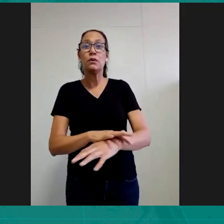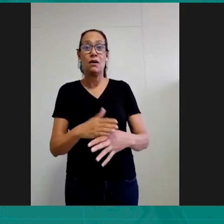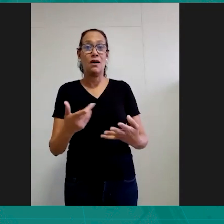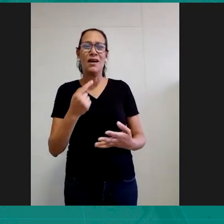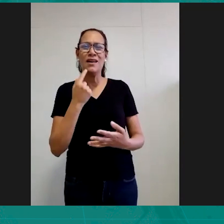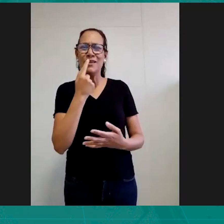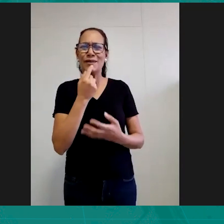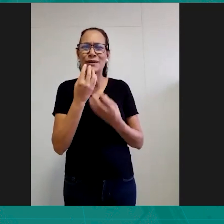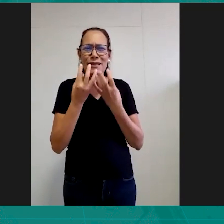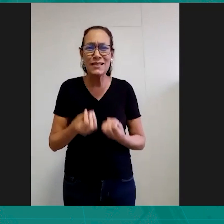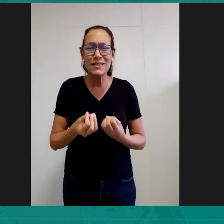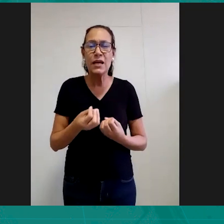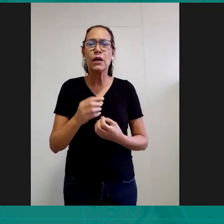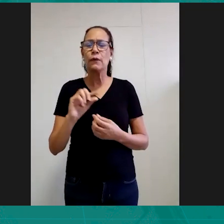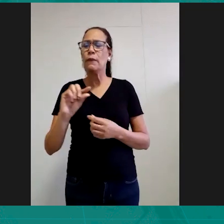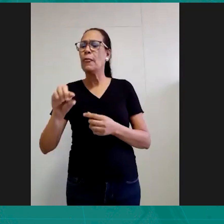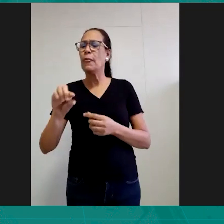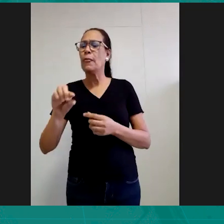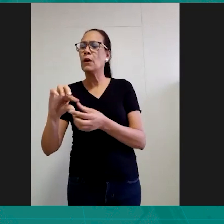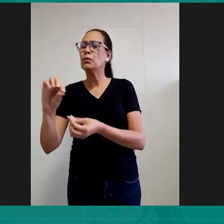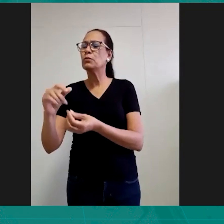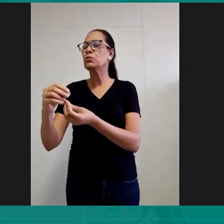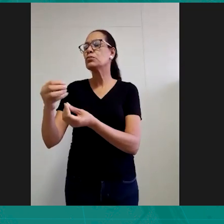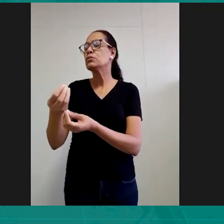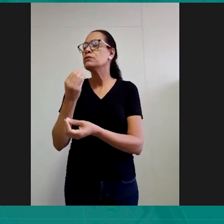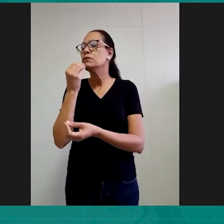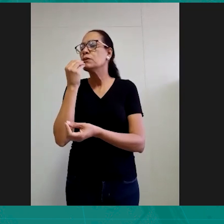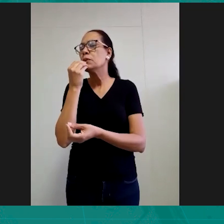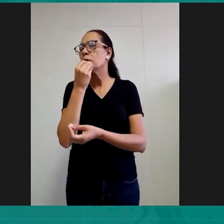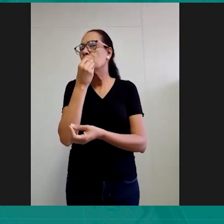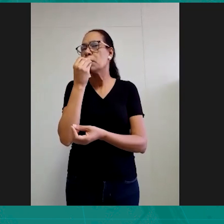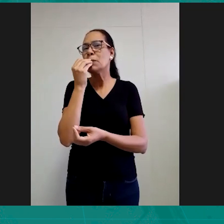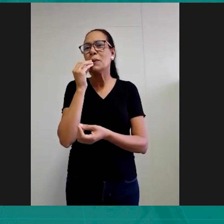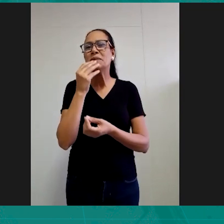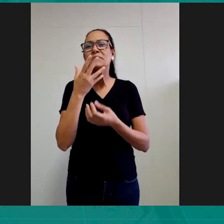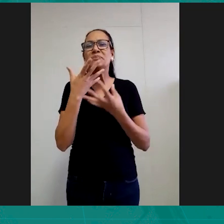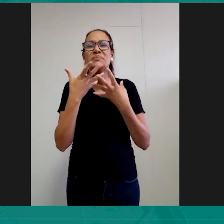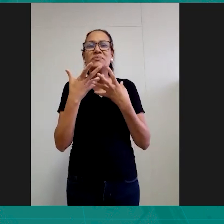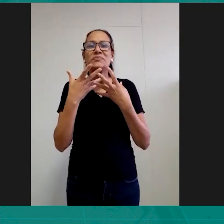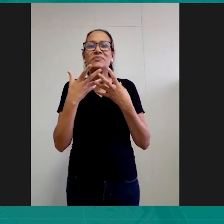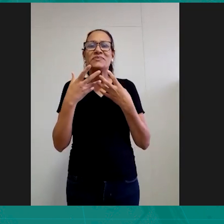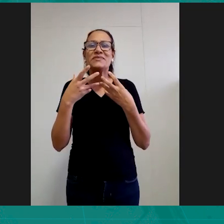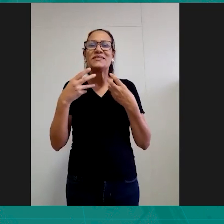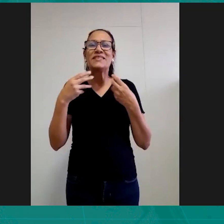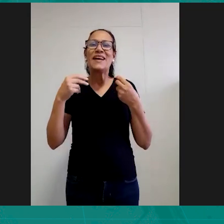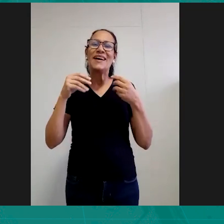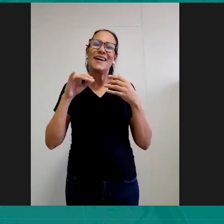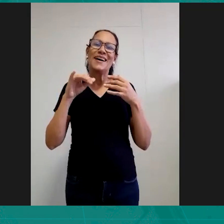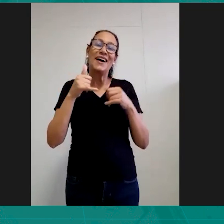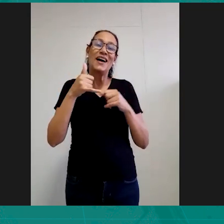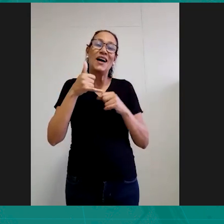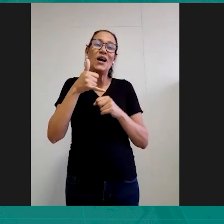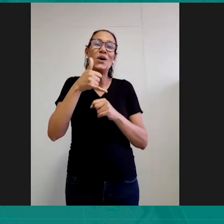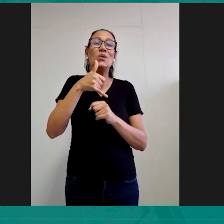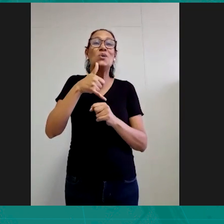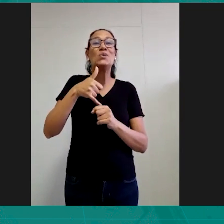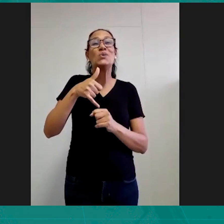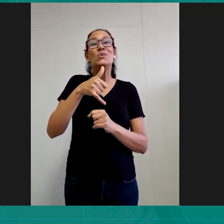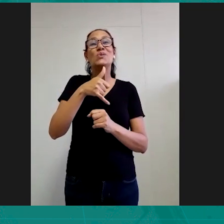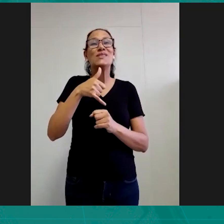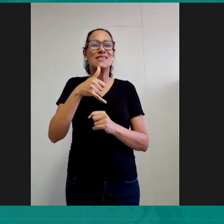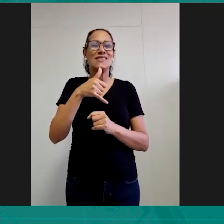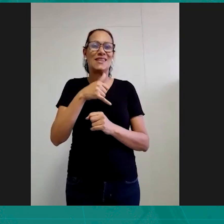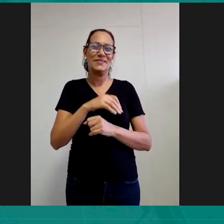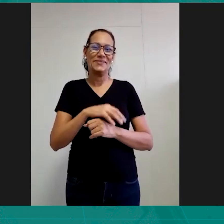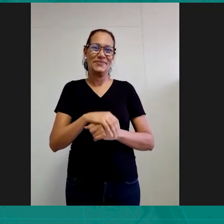Passa alguma coisa aqui, fica hidratado, fica gostoso. Irmão, a unção tem esse